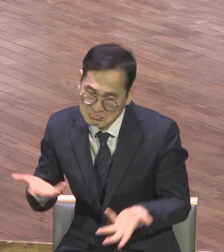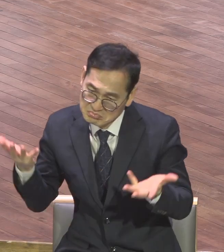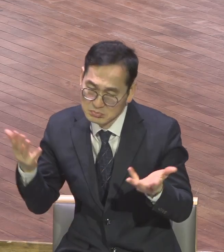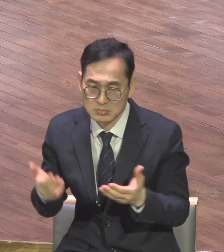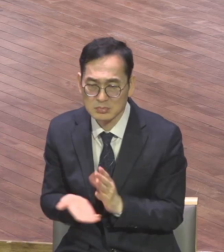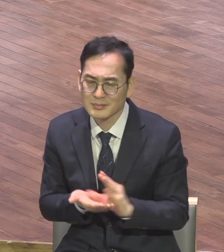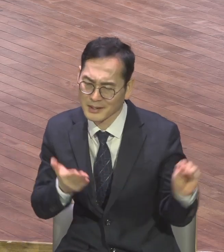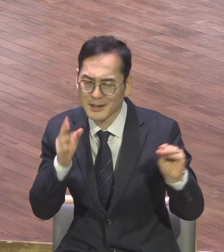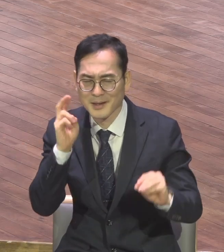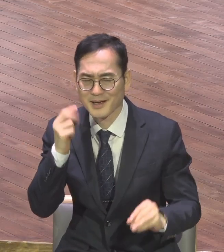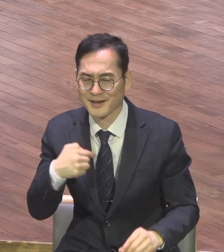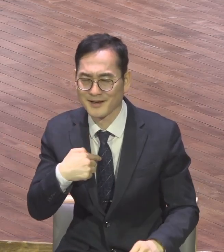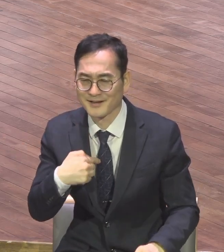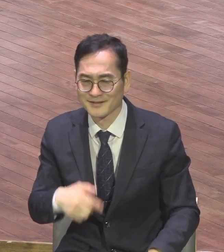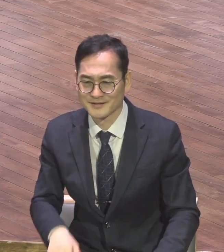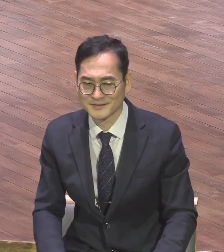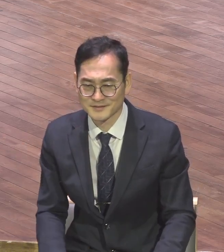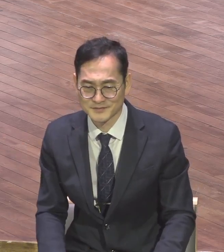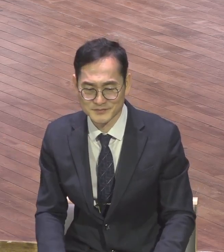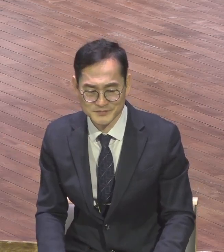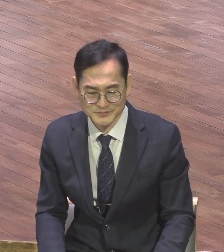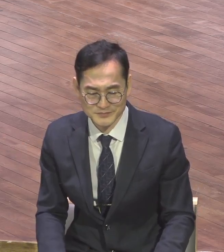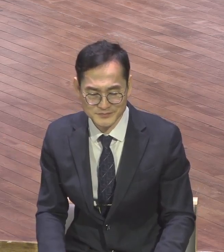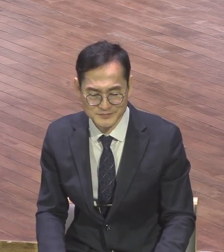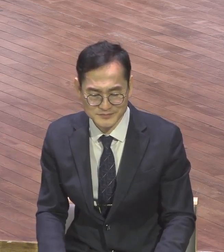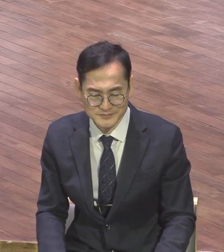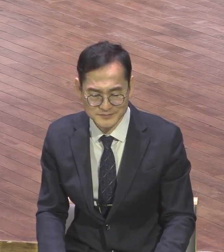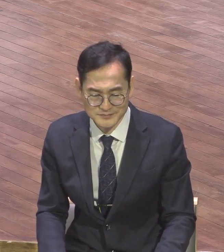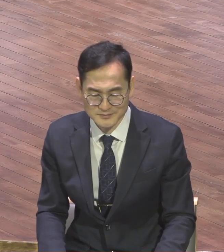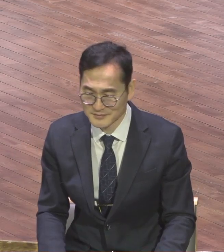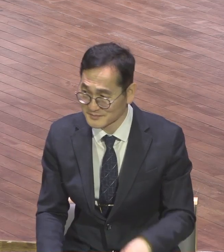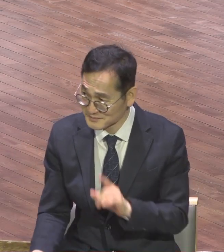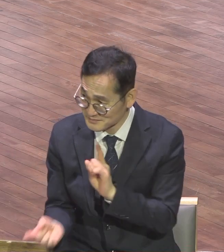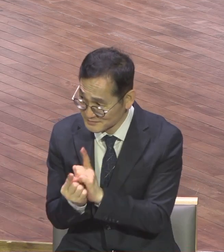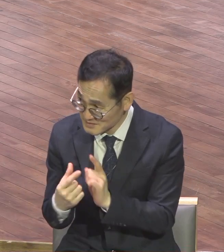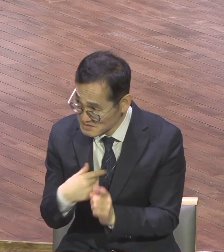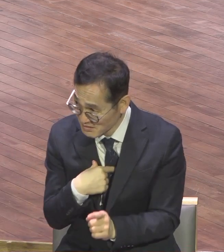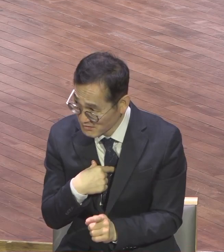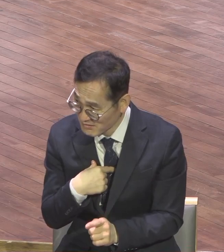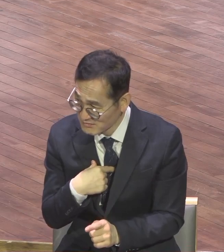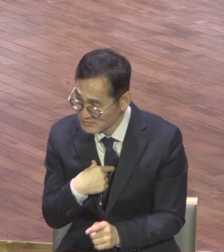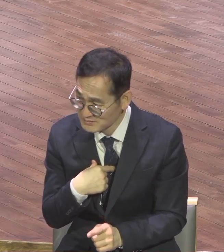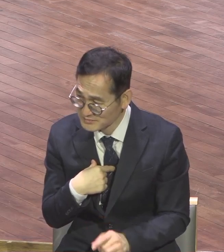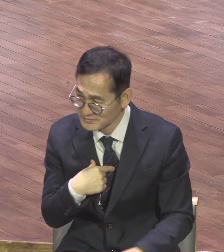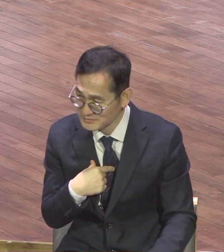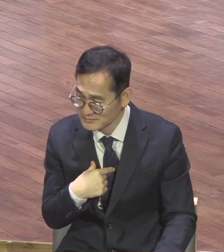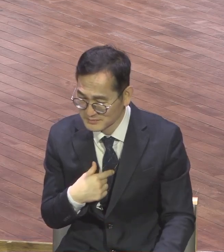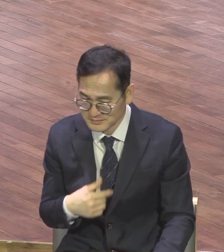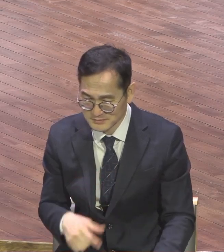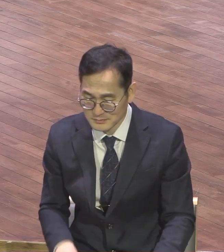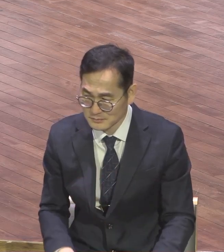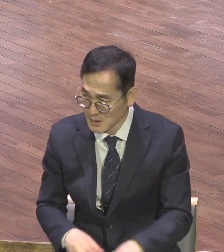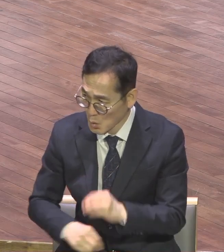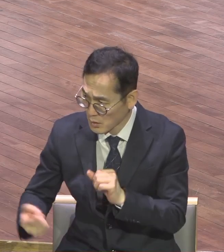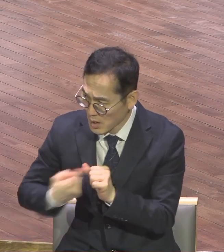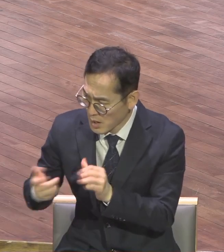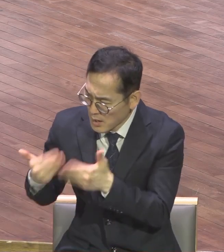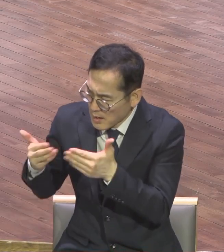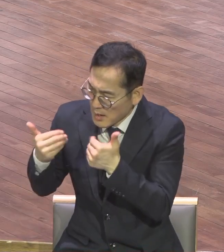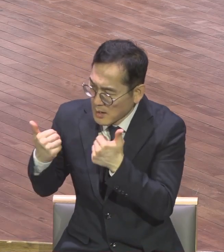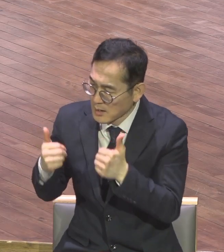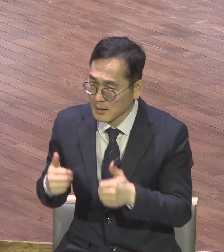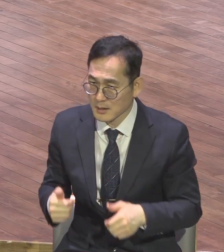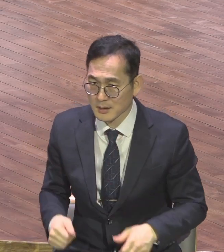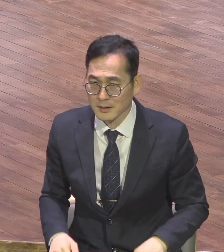35년 형받은 주제에 지가 뭘 잘났다고 내가 오면 만나주지, 안 만나주고 도리어 막 욕하고. 그